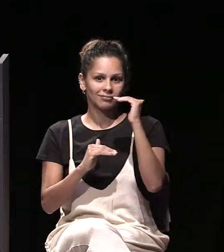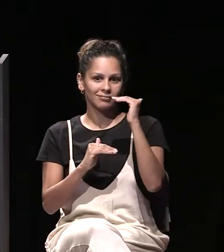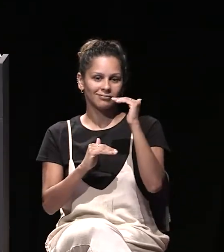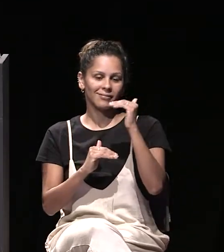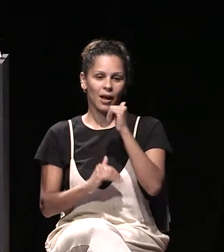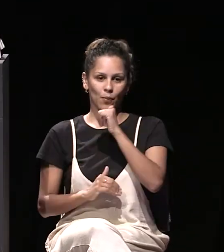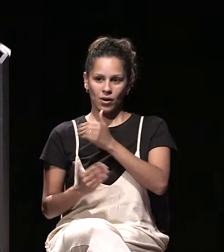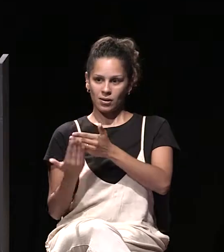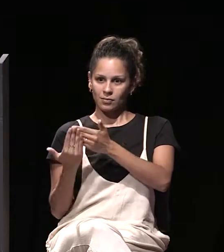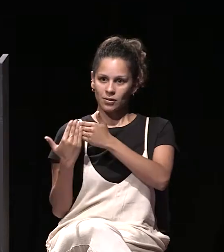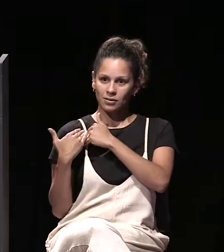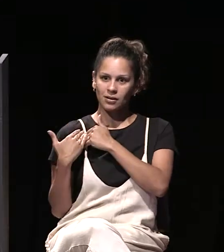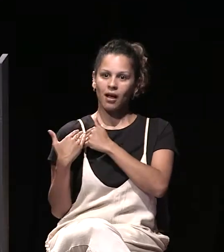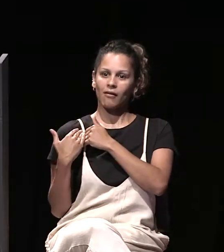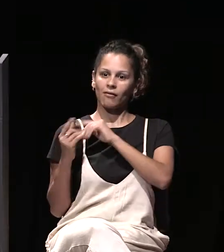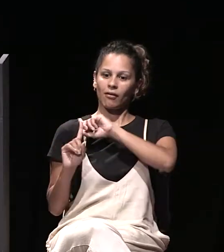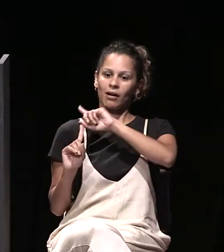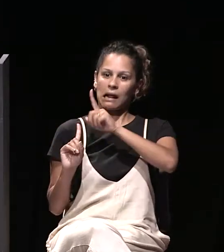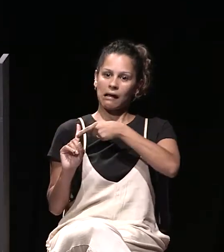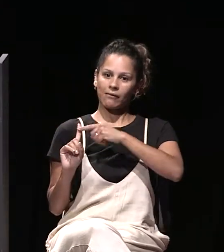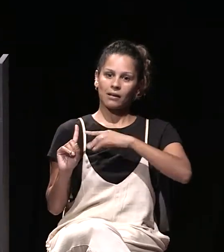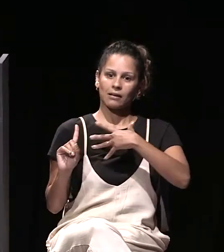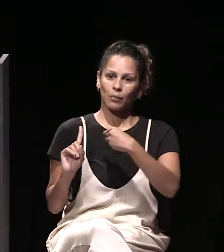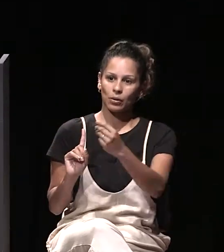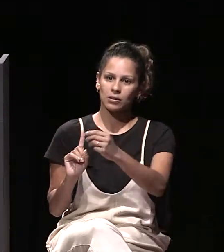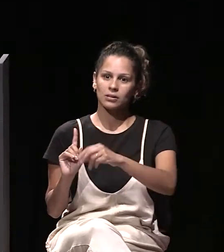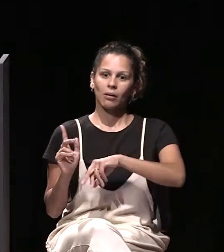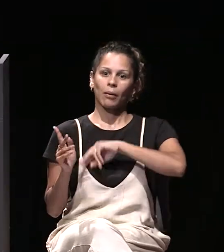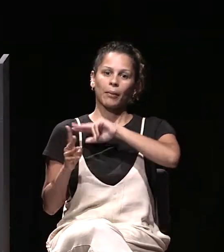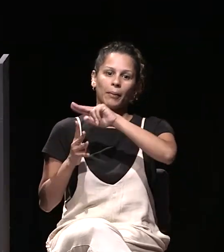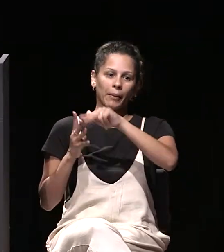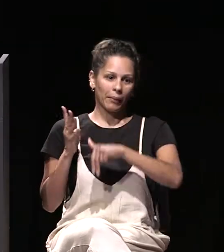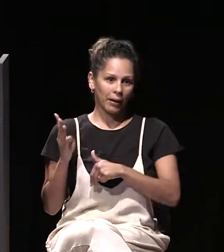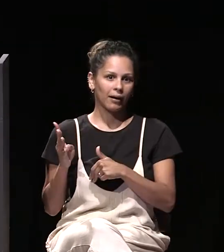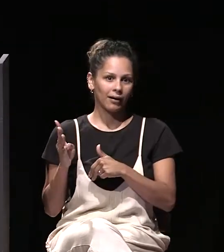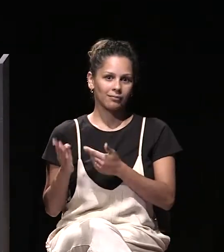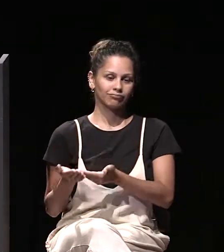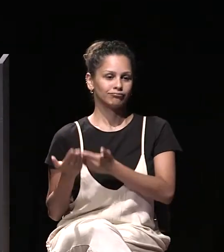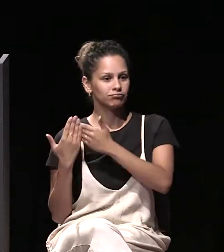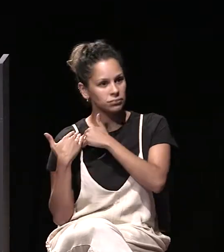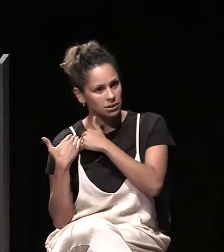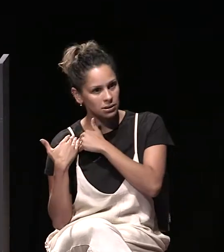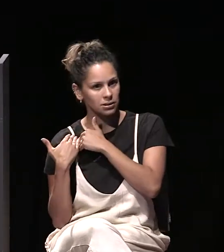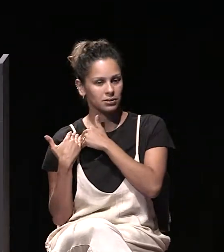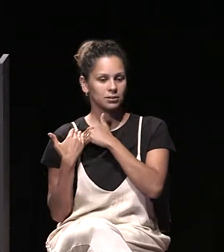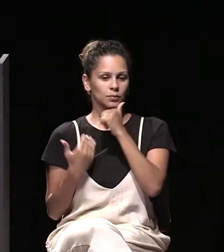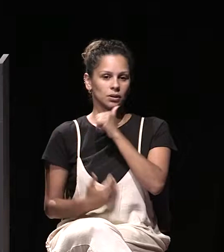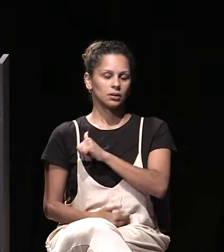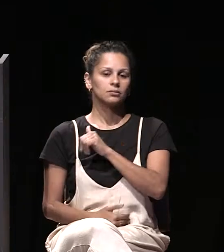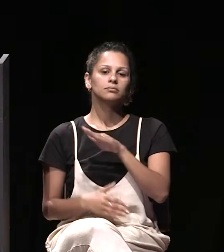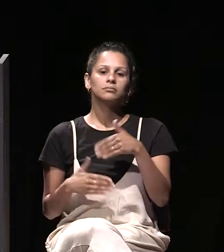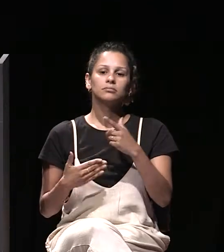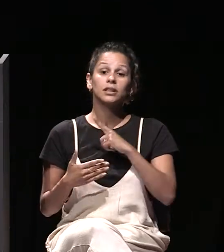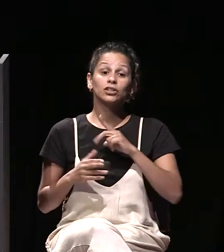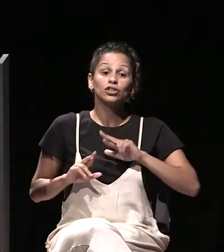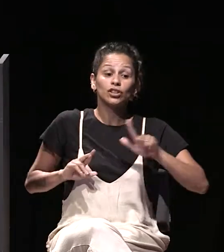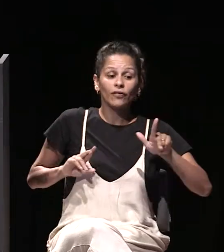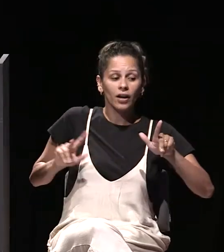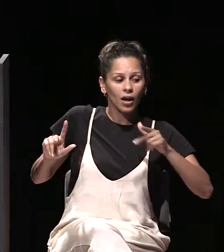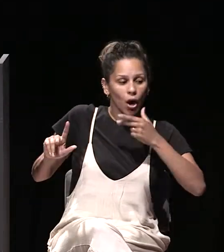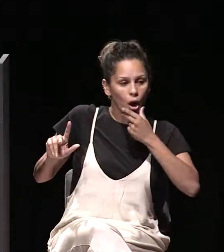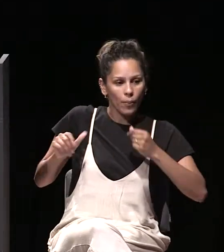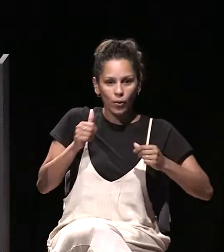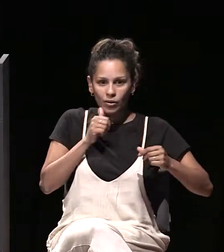seja, pelo fato de que biologicamente são diferentes, se constroem diferentes papéis